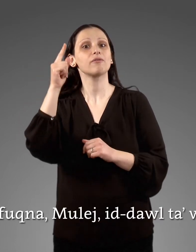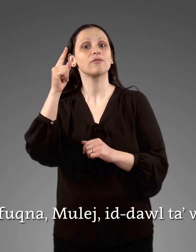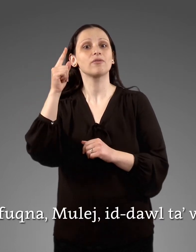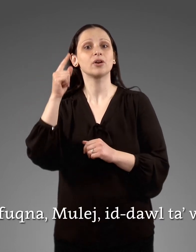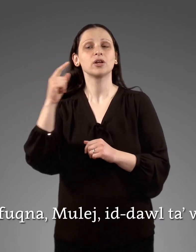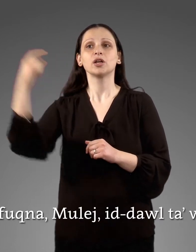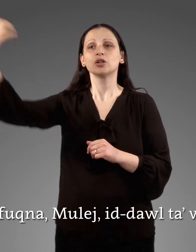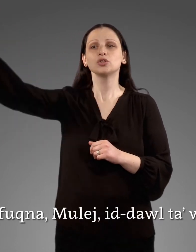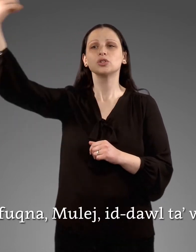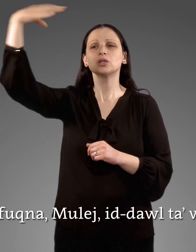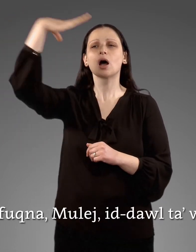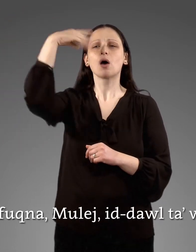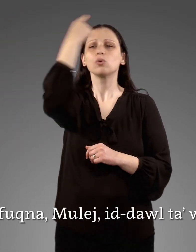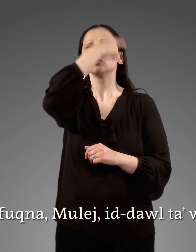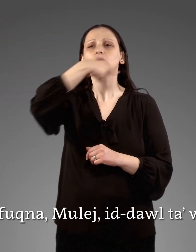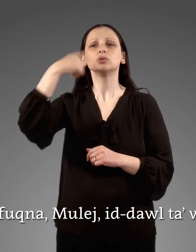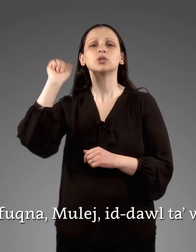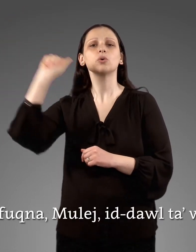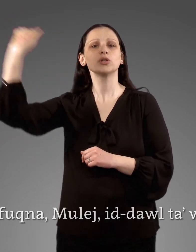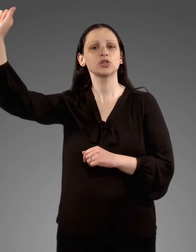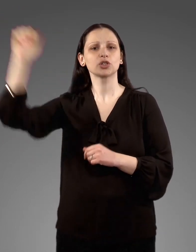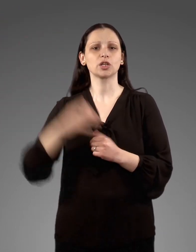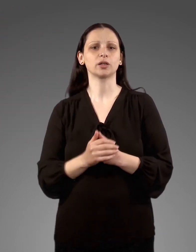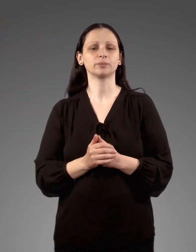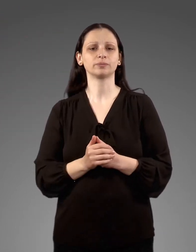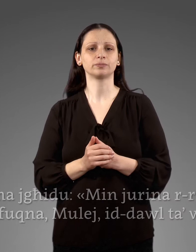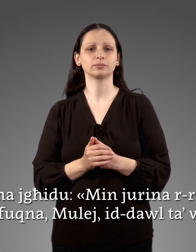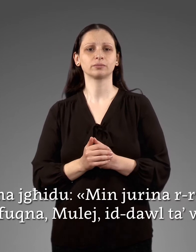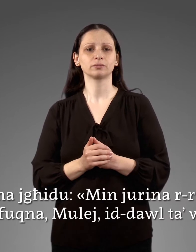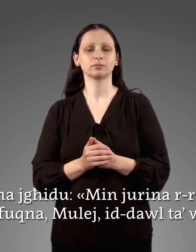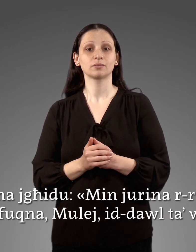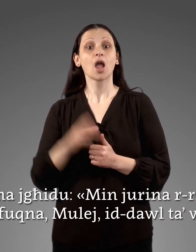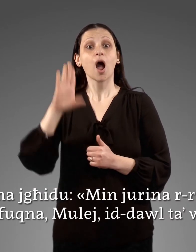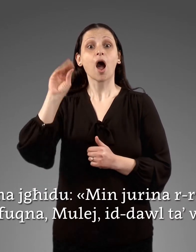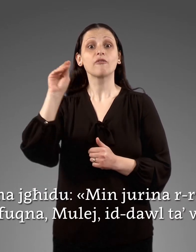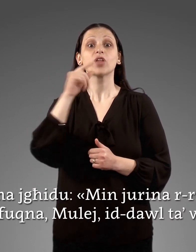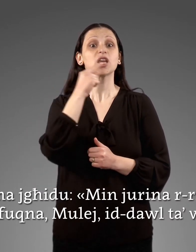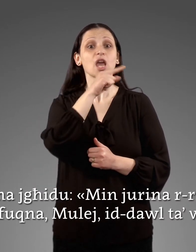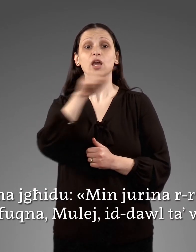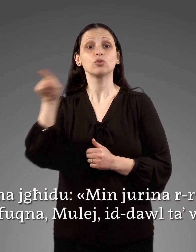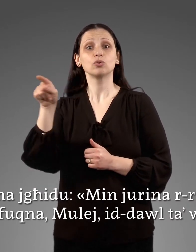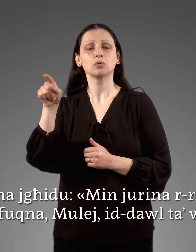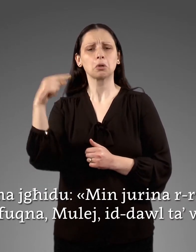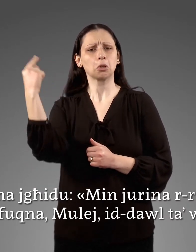Ixħed fuqna mulej id-dawl ta' wiċċek. Ħafna jgħidu. Min jurina